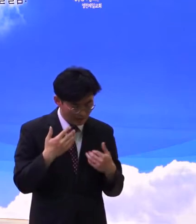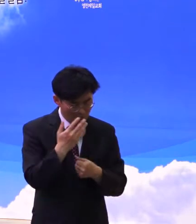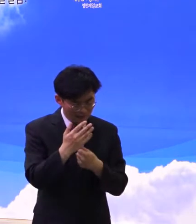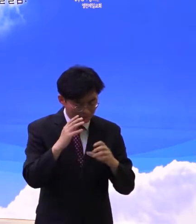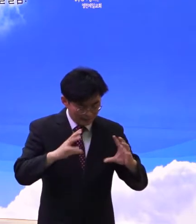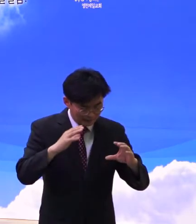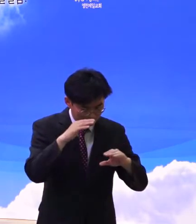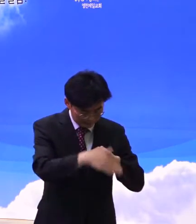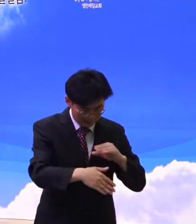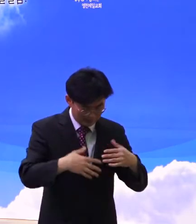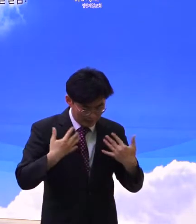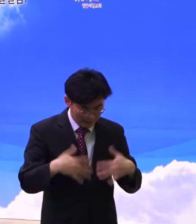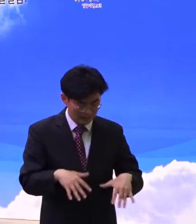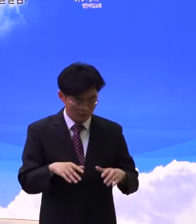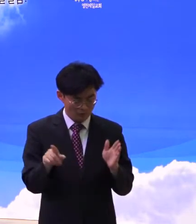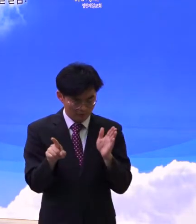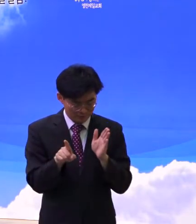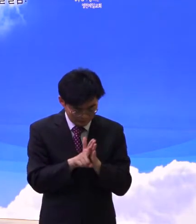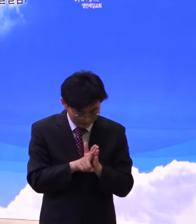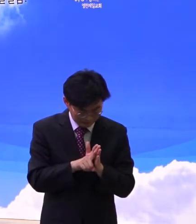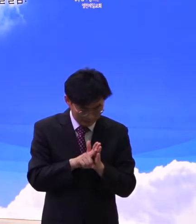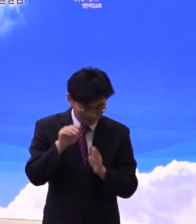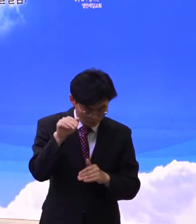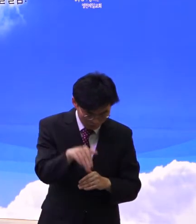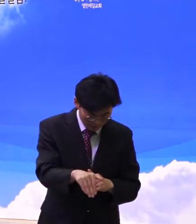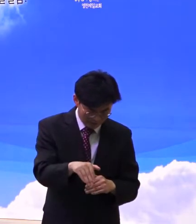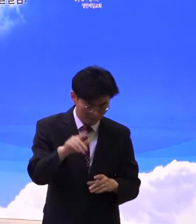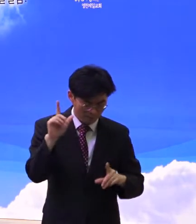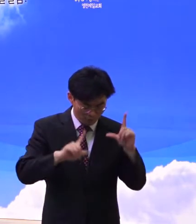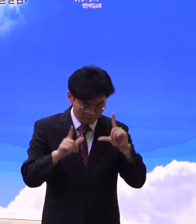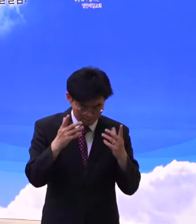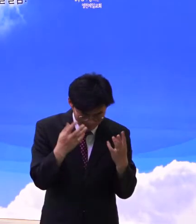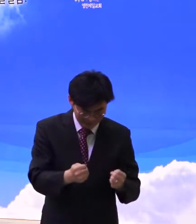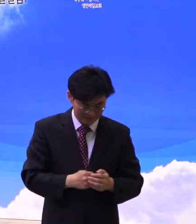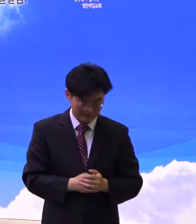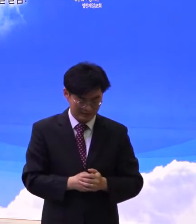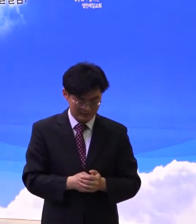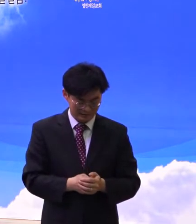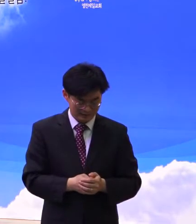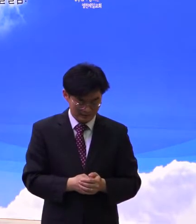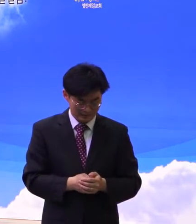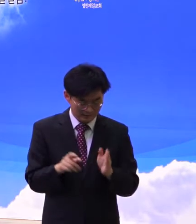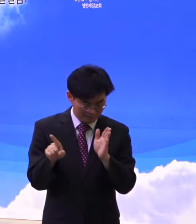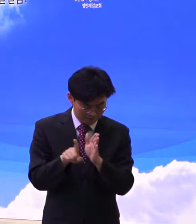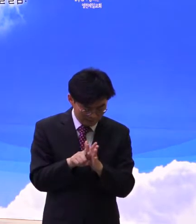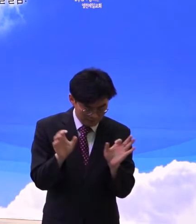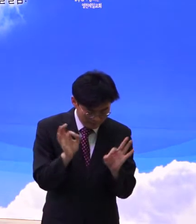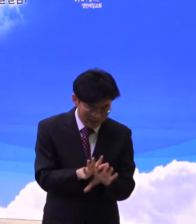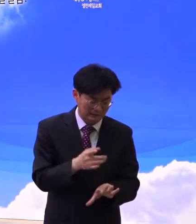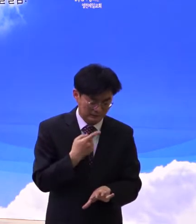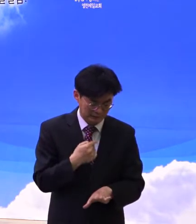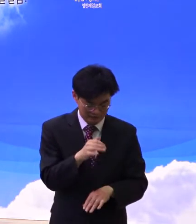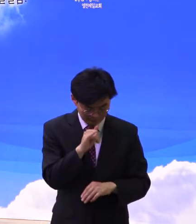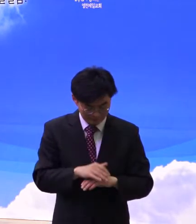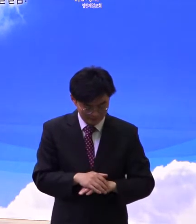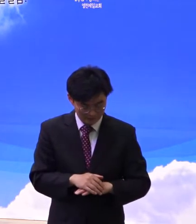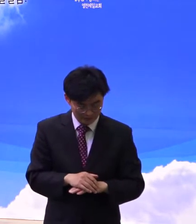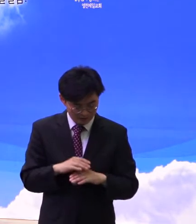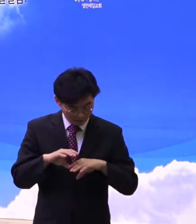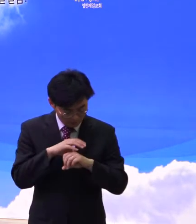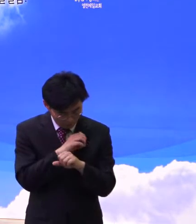신앙을 잃어버린 모습으로 살 때가 얼마나 많았는지 고백합니다. 하나님, 우리를 용서하시고 긍휼하게